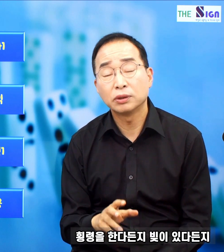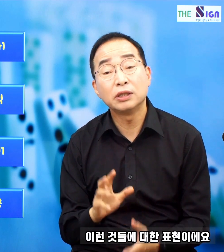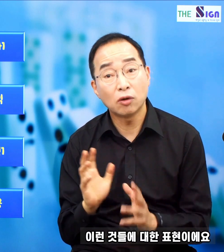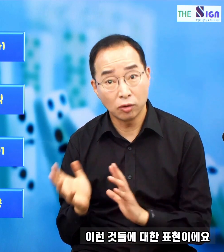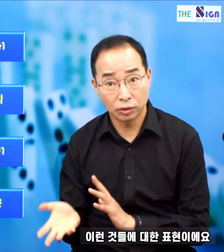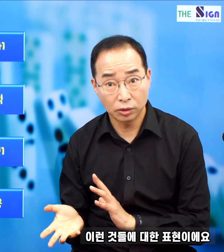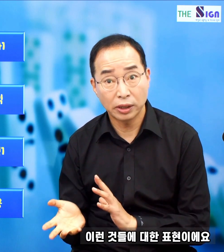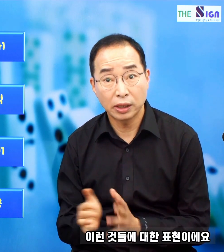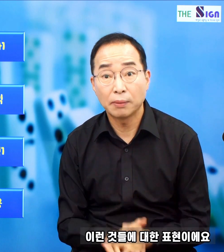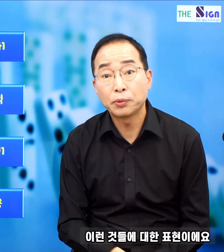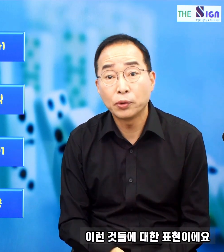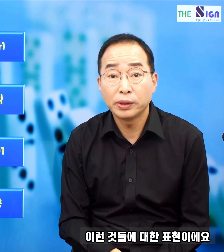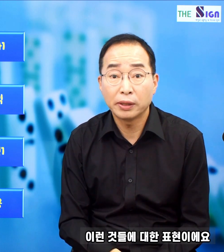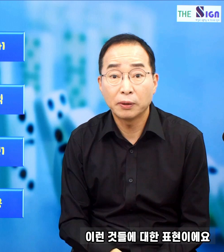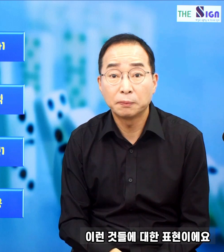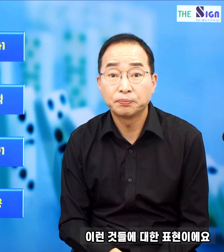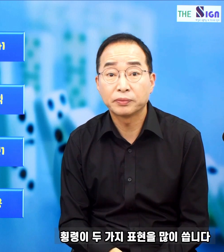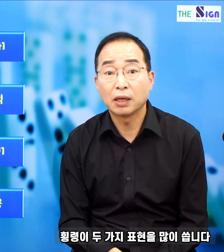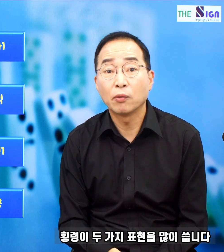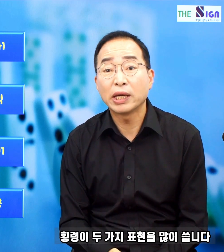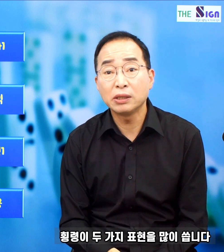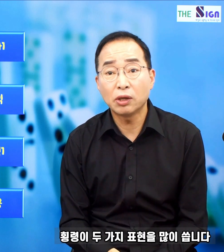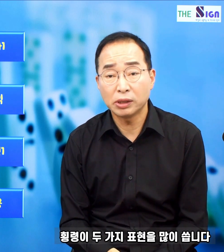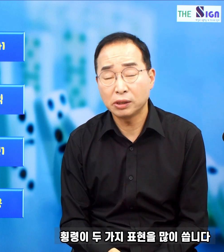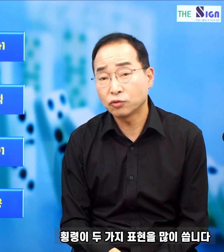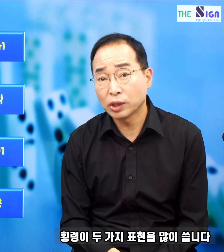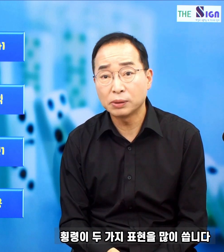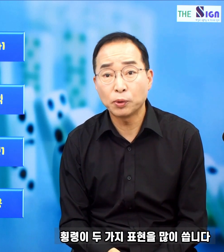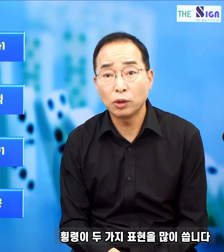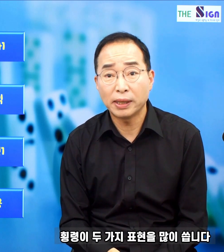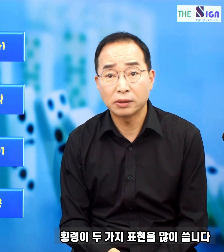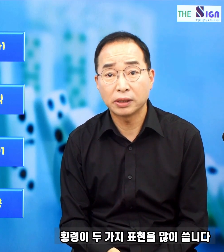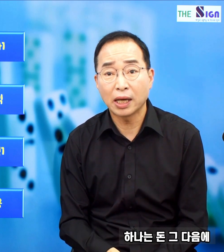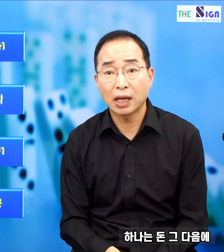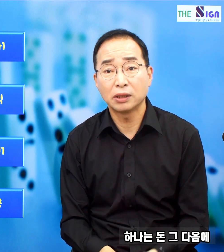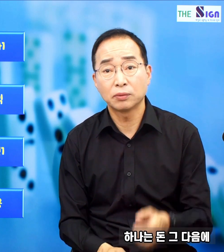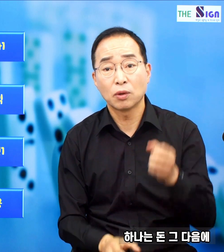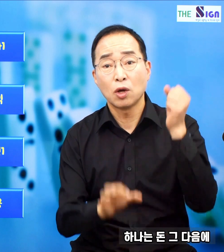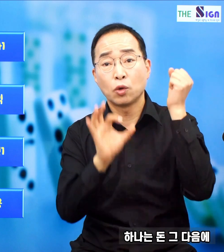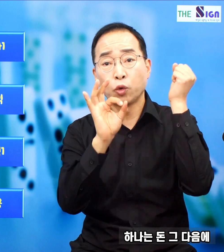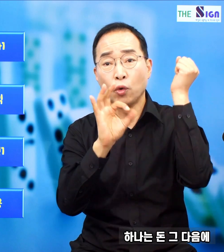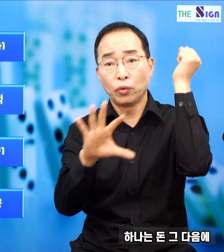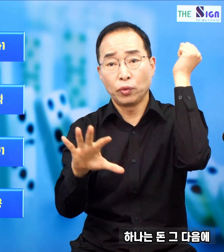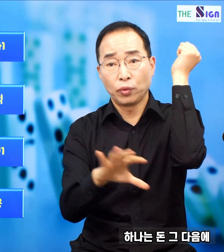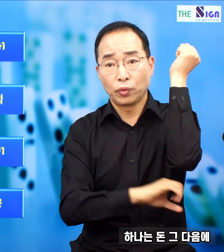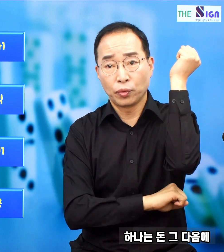이런 것들에 대한 표현이에요. 자, 횡령이 두 가지 표현을 많이 씁니다. 하나는 돈,